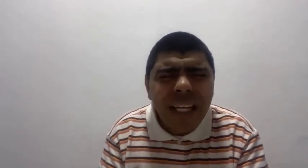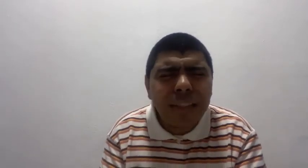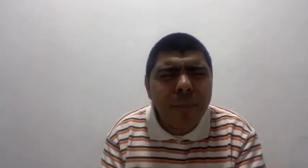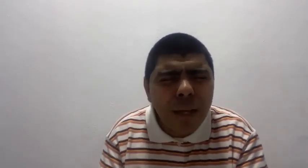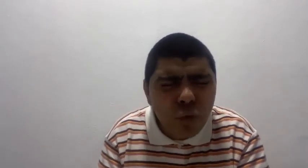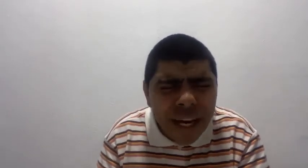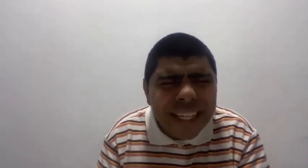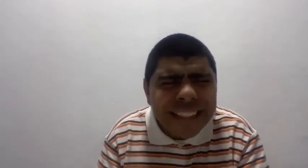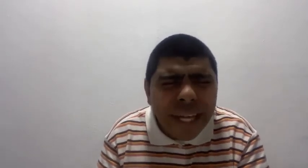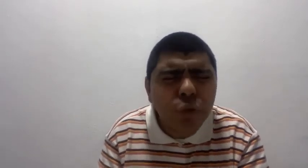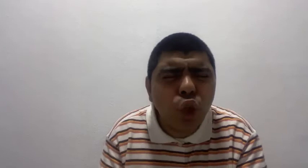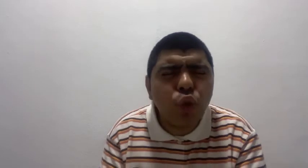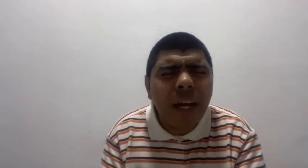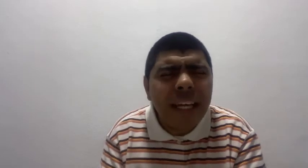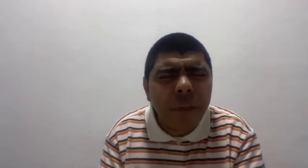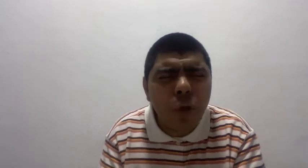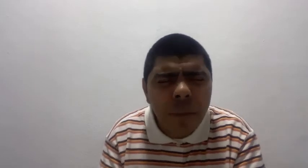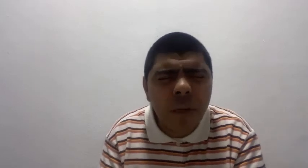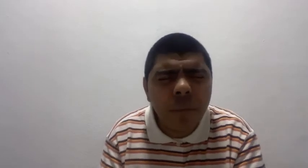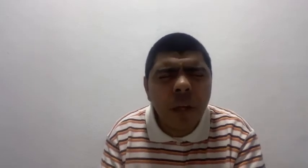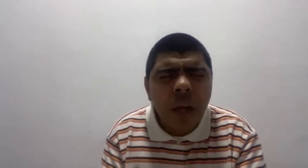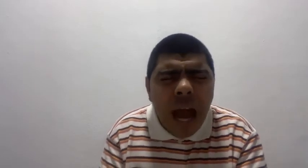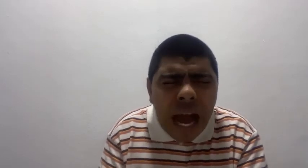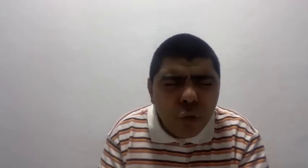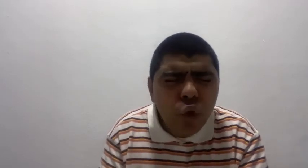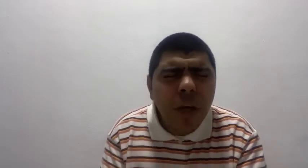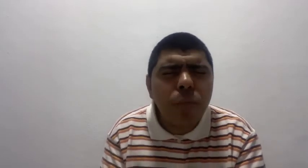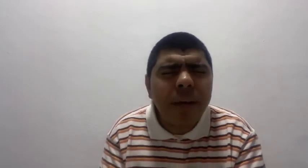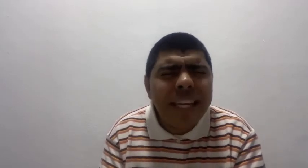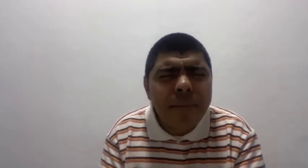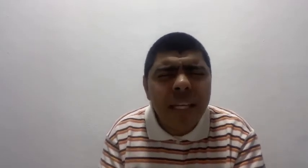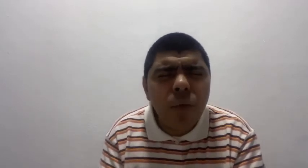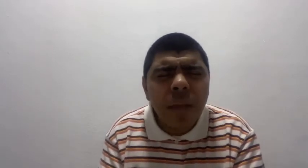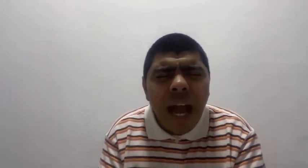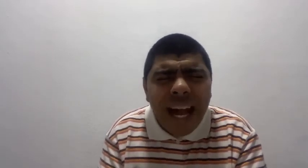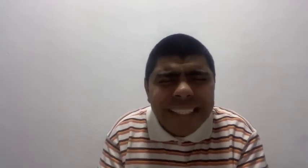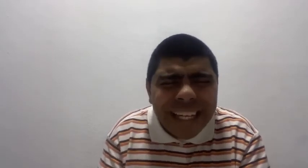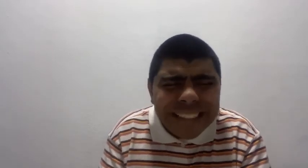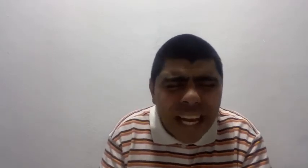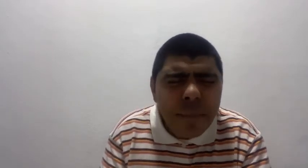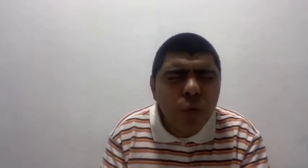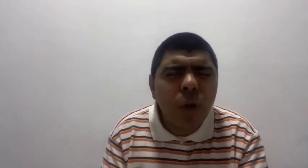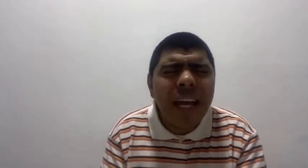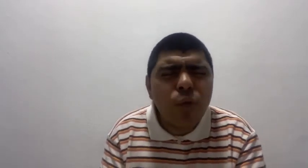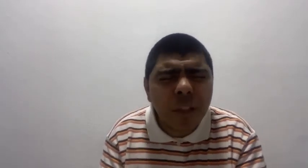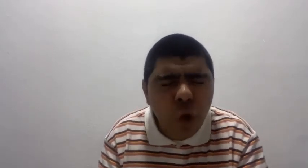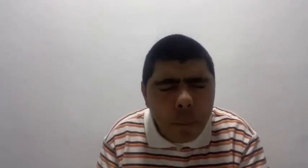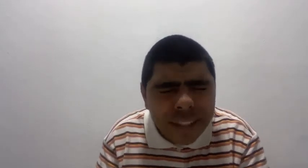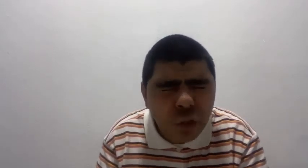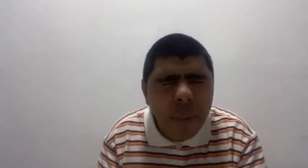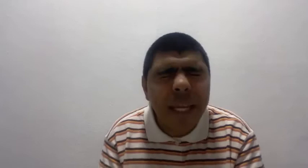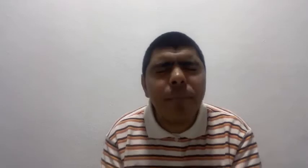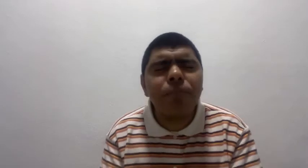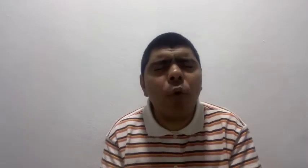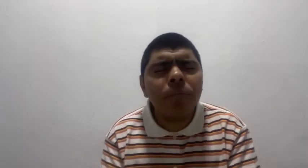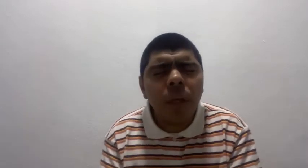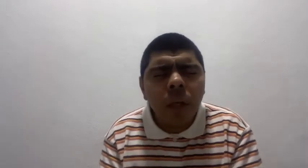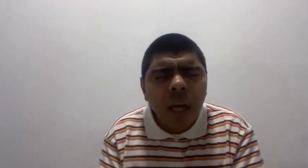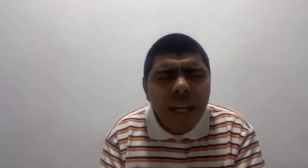esa madurez que tanto tú anhelas, Dios mío. Ayúdanos, Padre mío, a alcanzar madurez en nuestros pensamientos, en